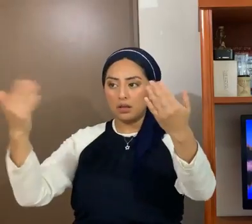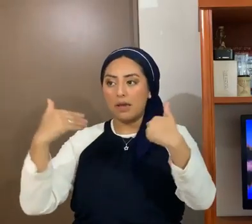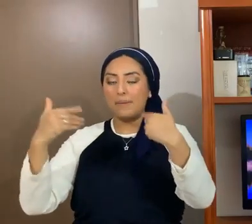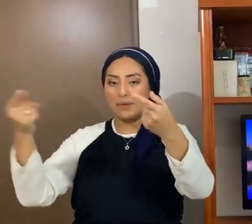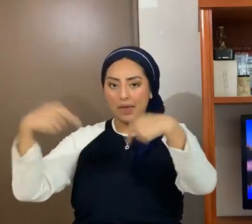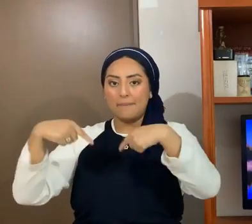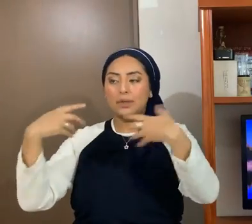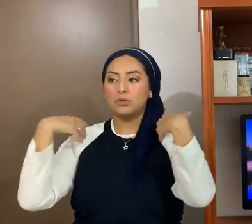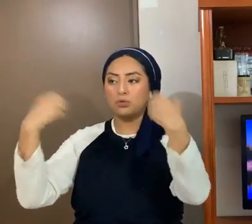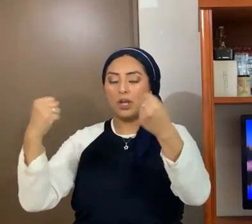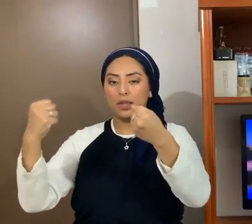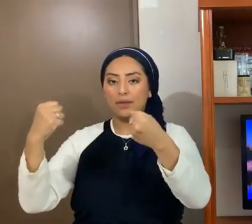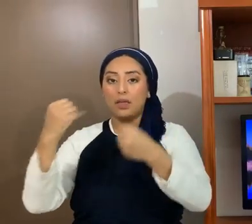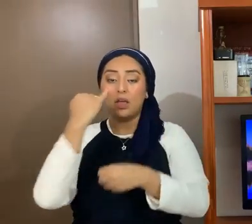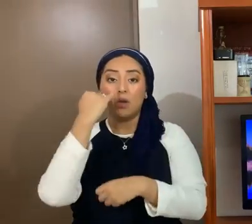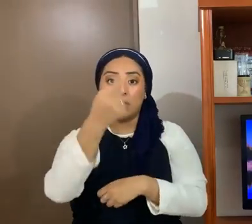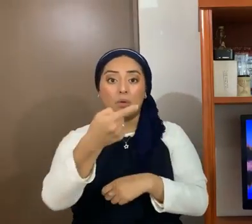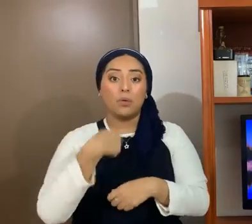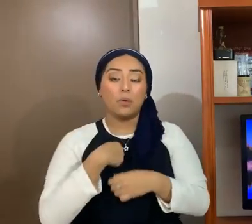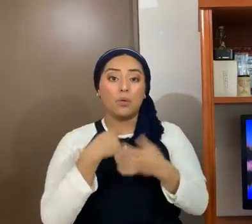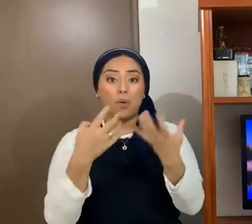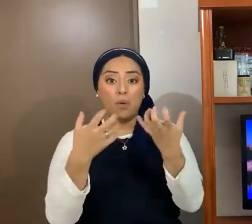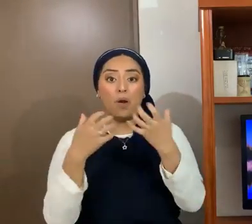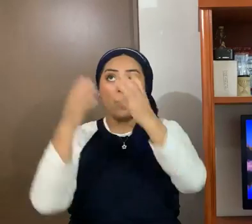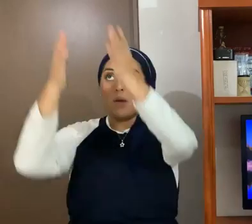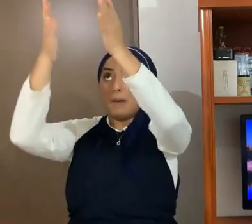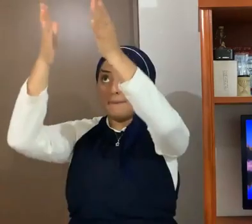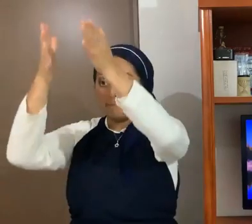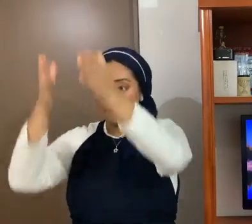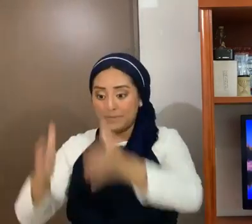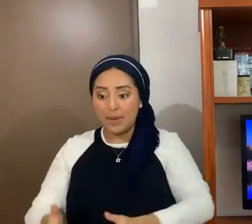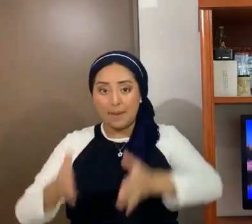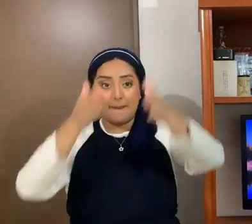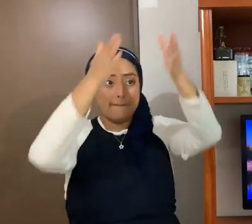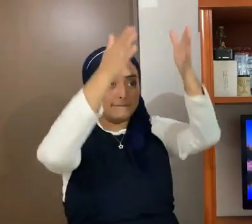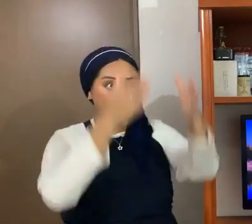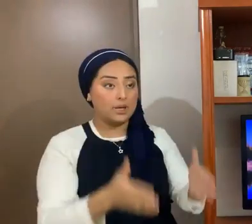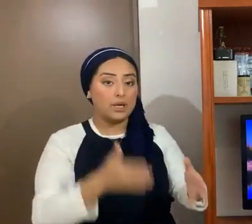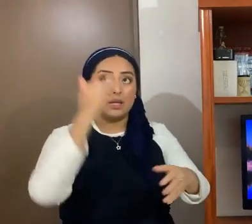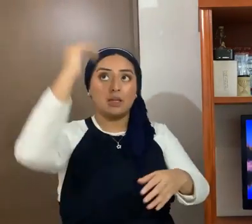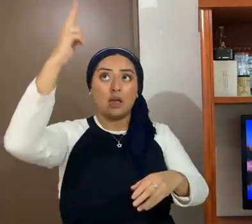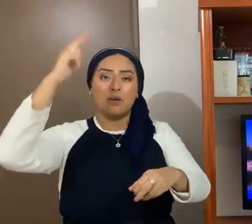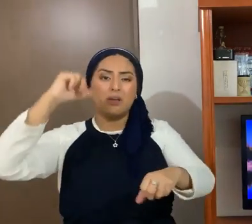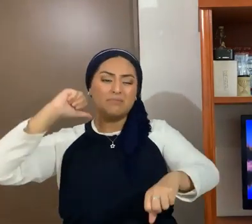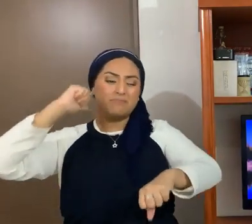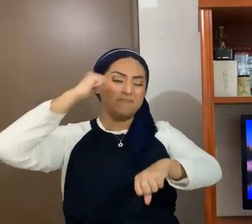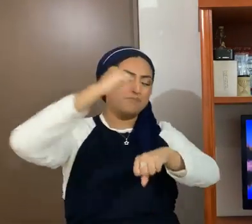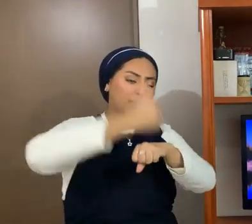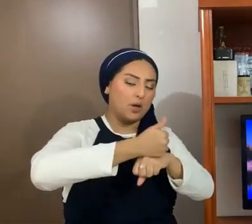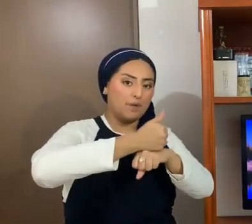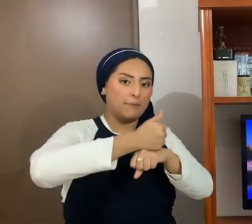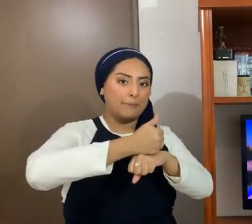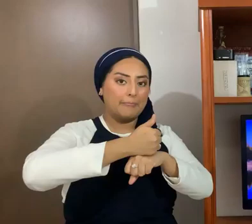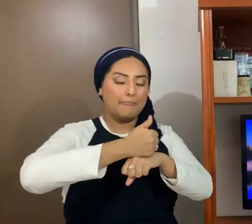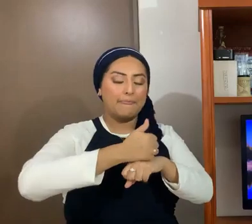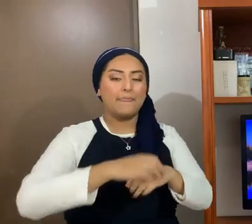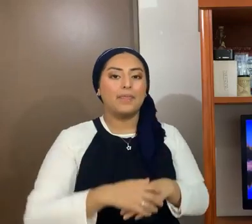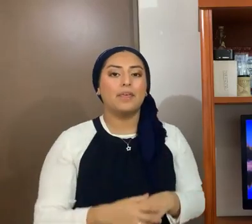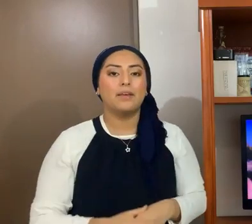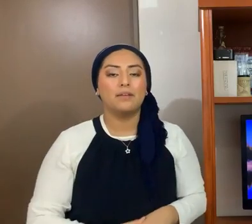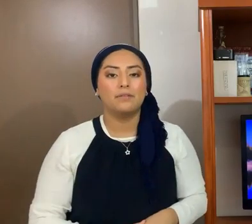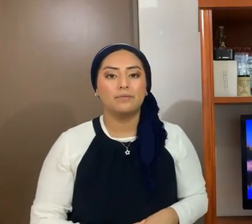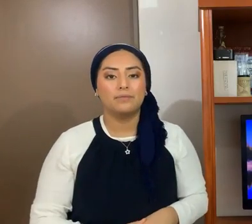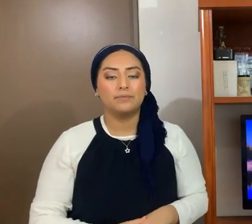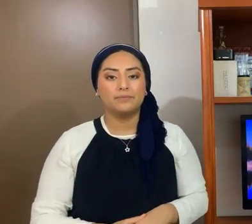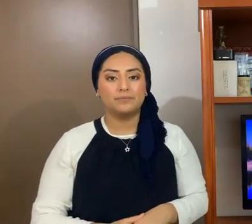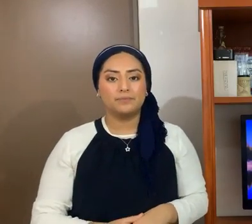Entonces, si nosotros queremos ser una columna que Yahweh establezca en el lugar donde es de su morada, como